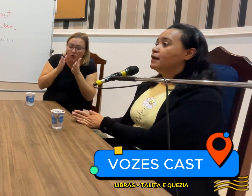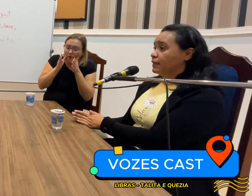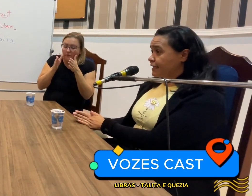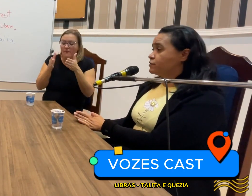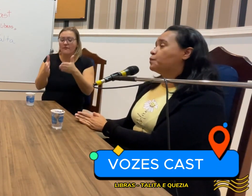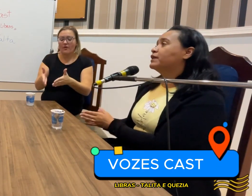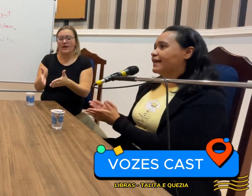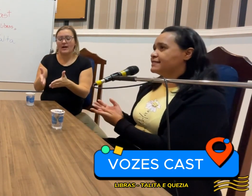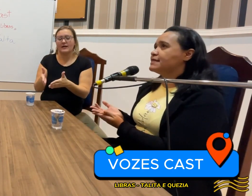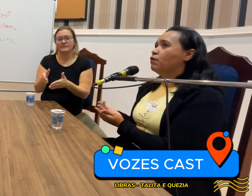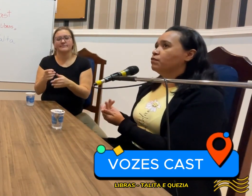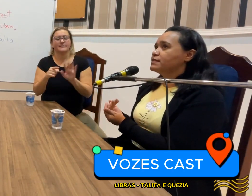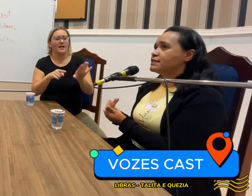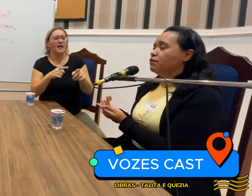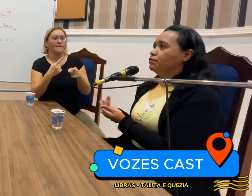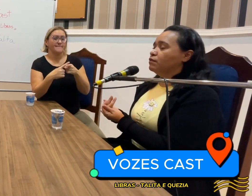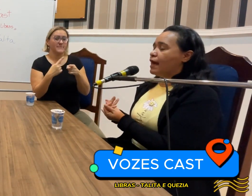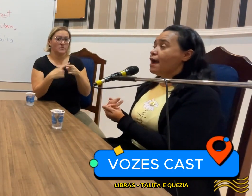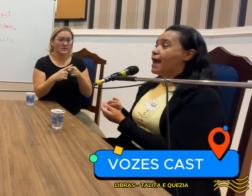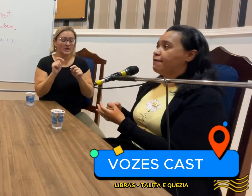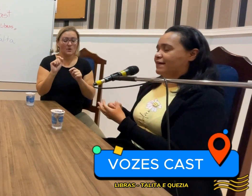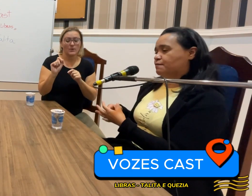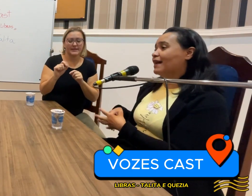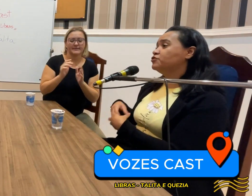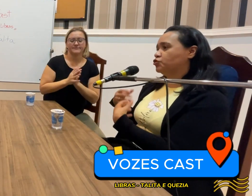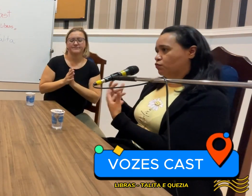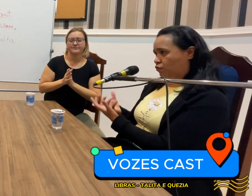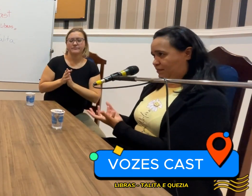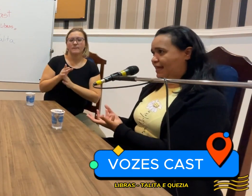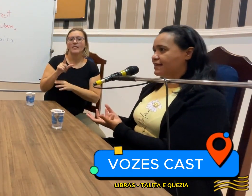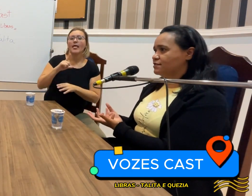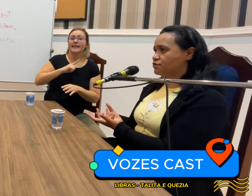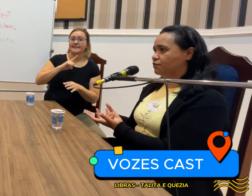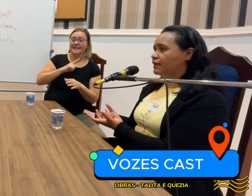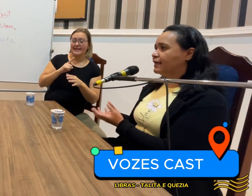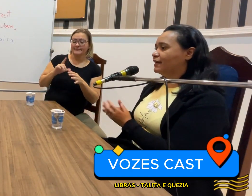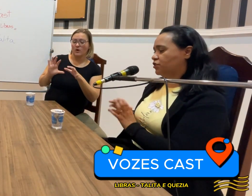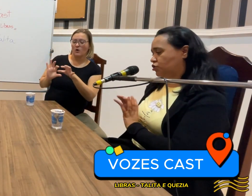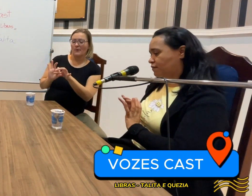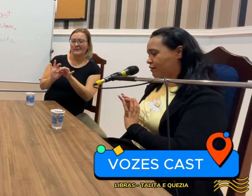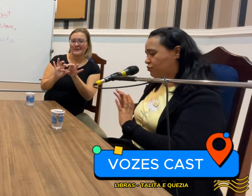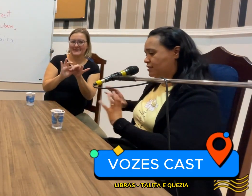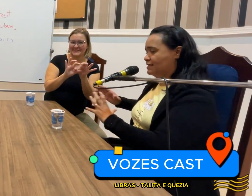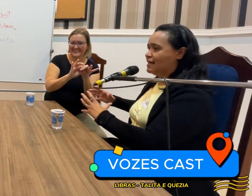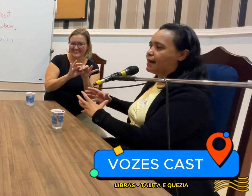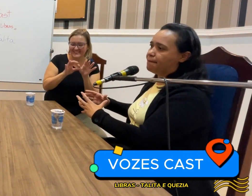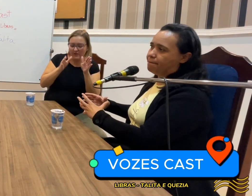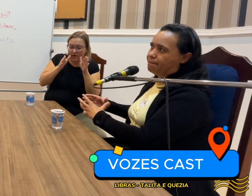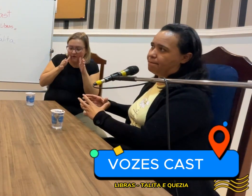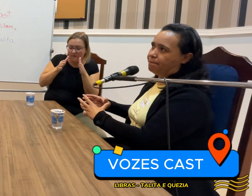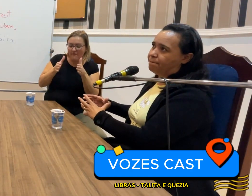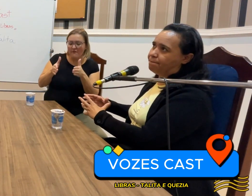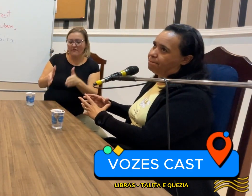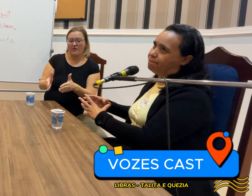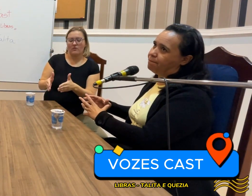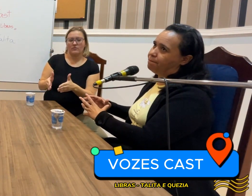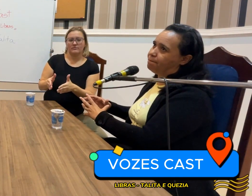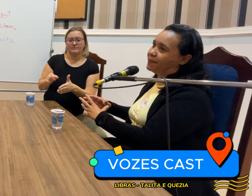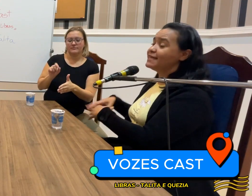O técnico isso, que chamamos, porque né? faz parte de um contexto que a gente vai utilizar